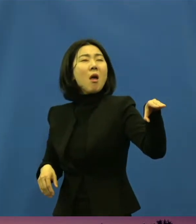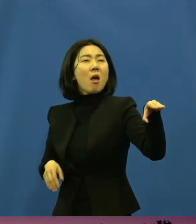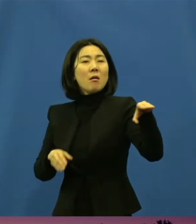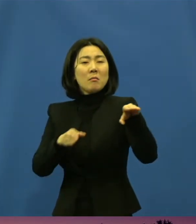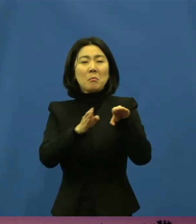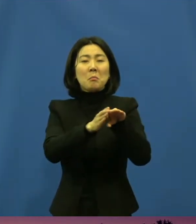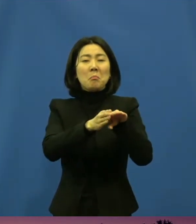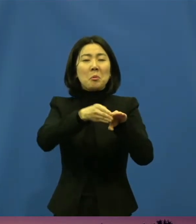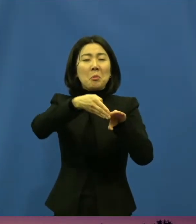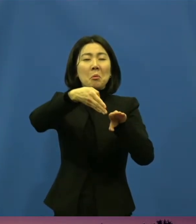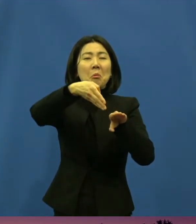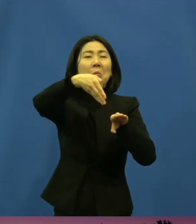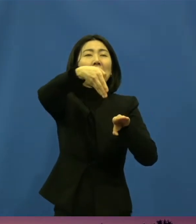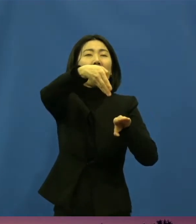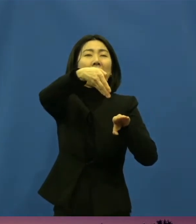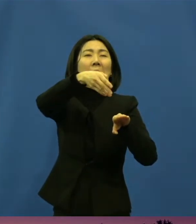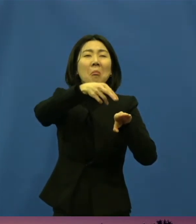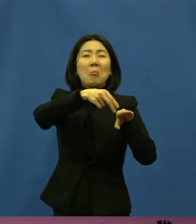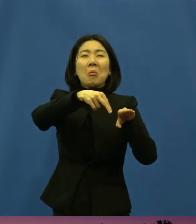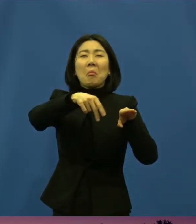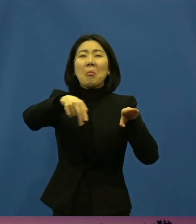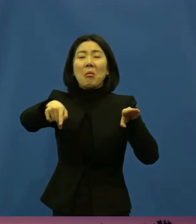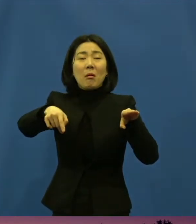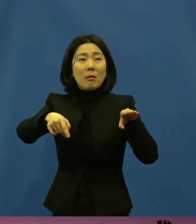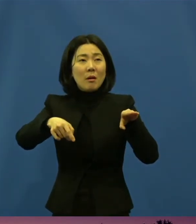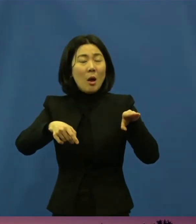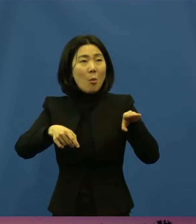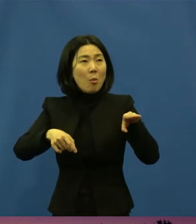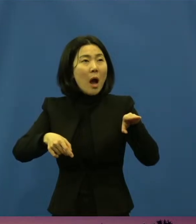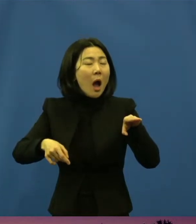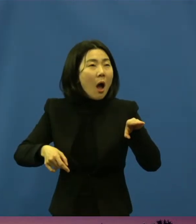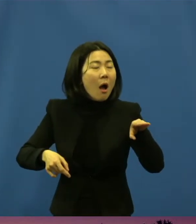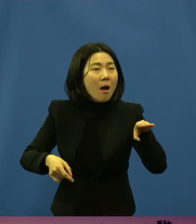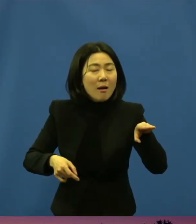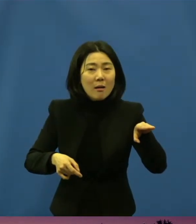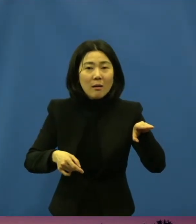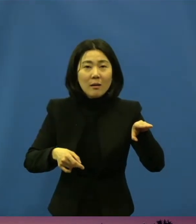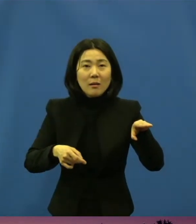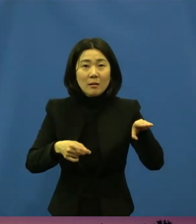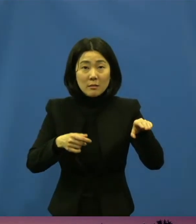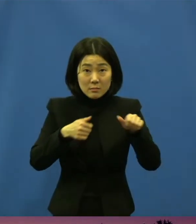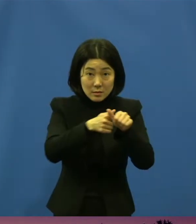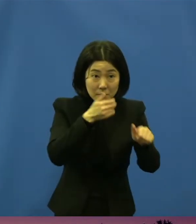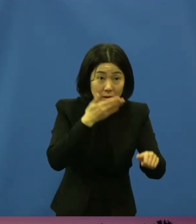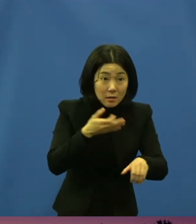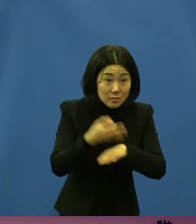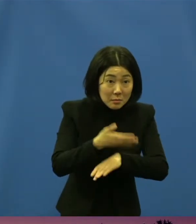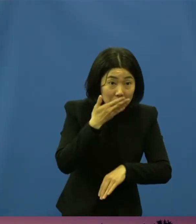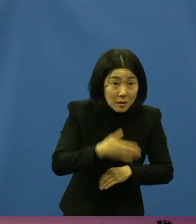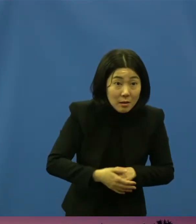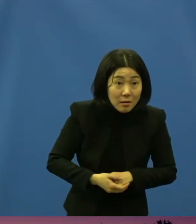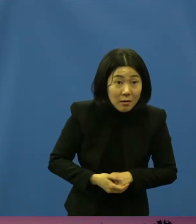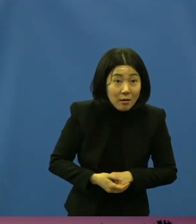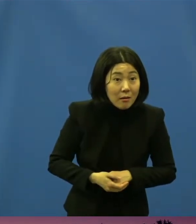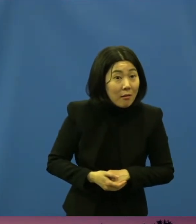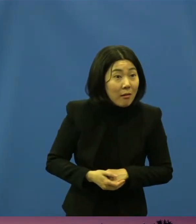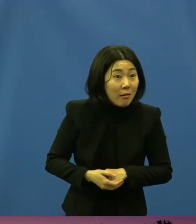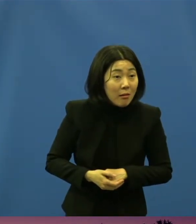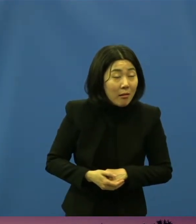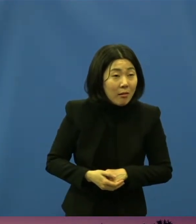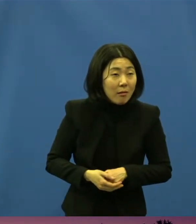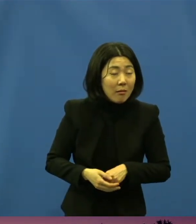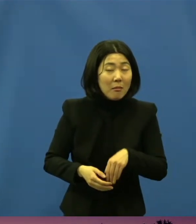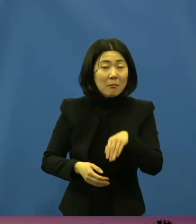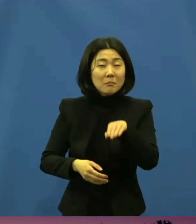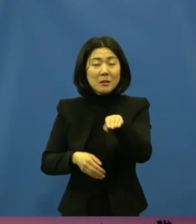이 오늘날의 화려함의 세상의 화려함의 극치들이 미디어를 통하여 노출이 되고 있는 거예요. 너무 멋있고 너무